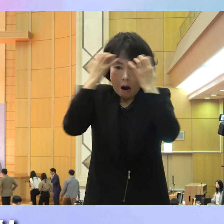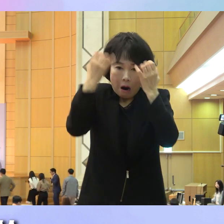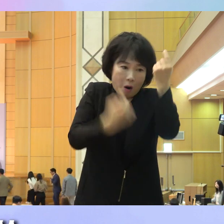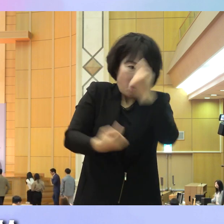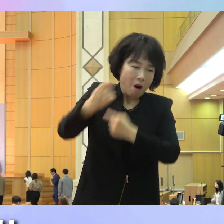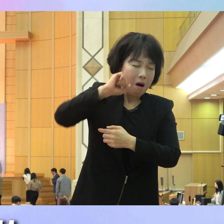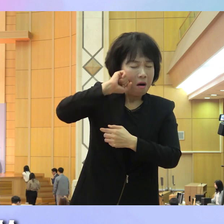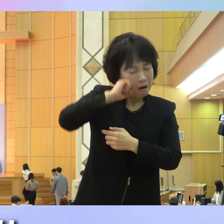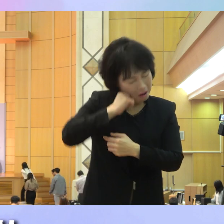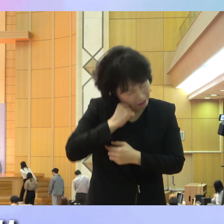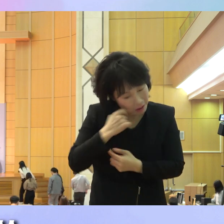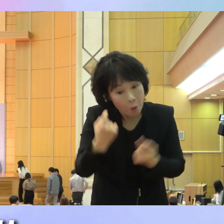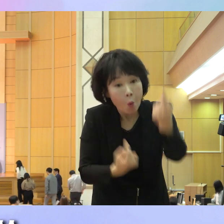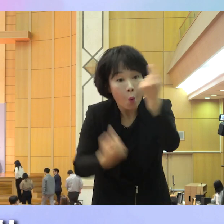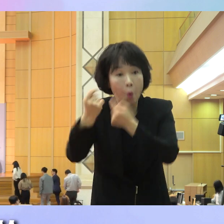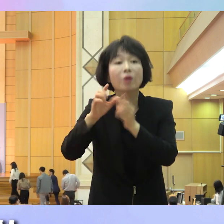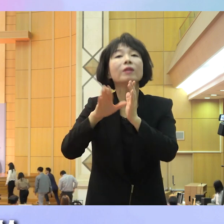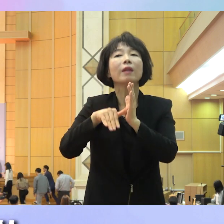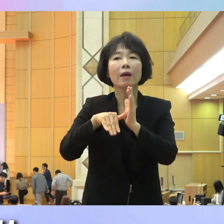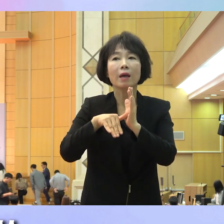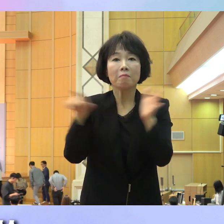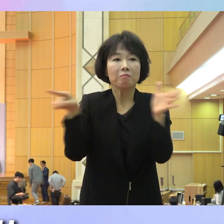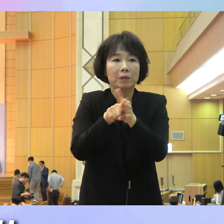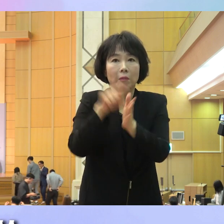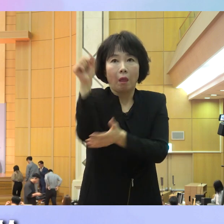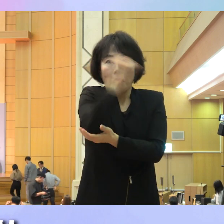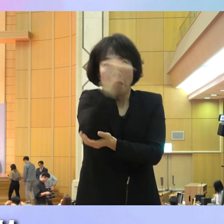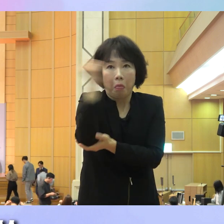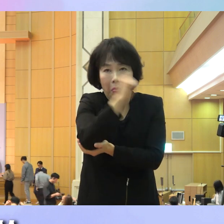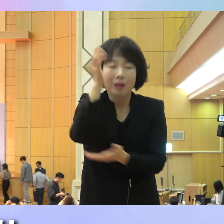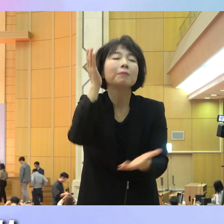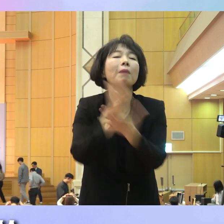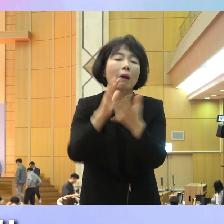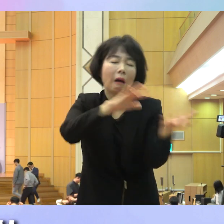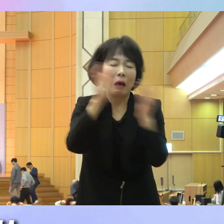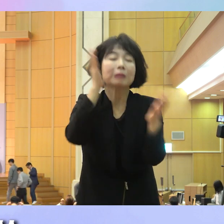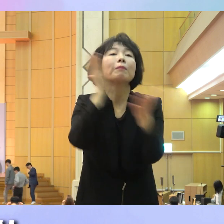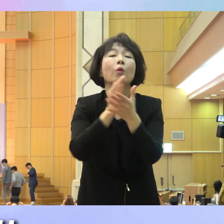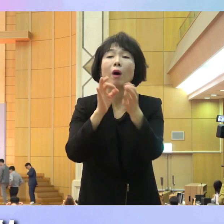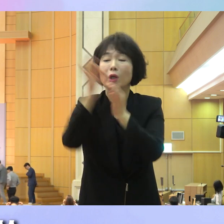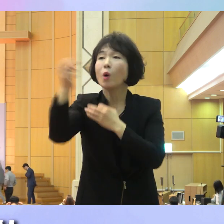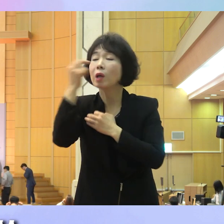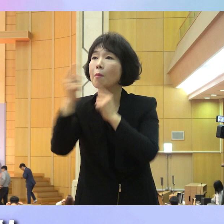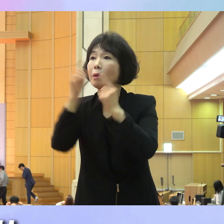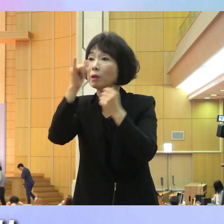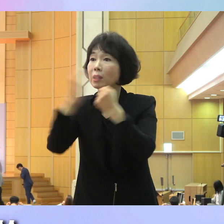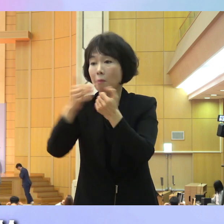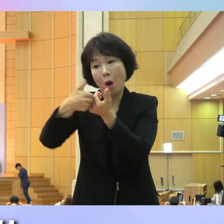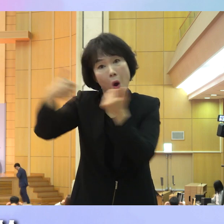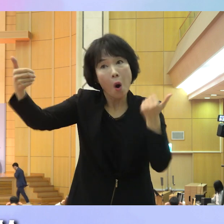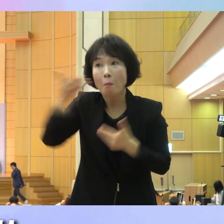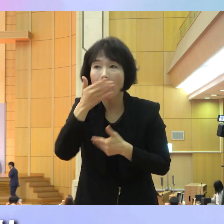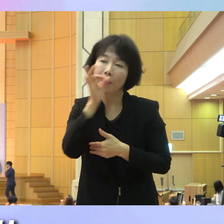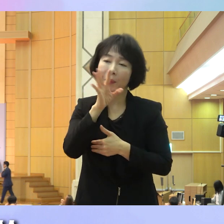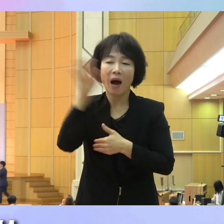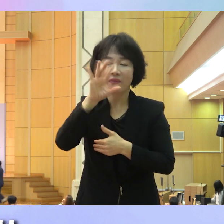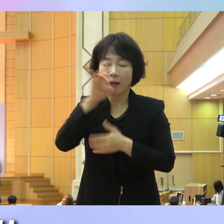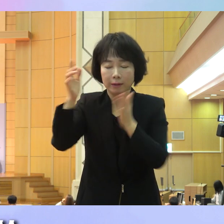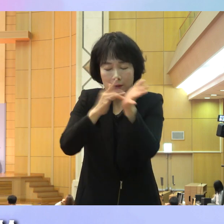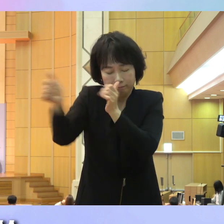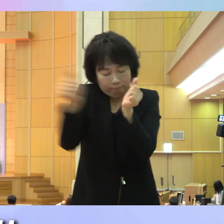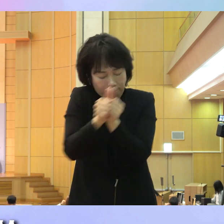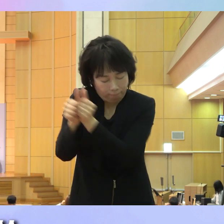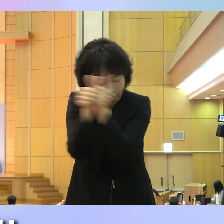다가오고 어려움이 다가왔을 때 그래도 흔들림 없이 영생의 말씀이 있는데 우리가 어디를 갑니까? 누게로